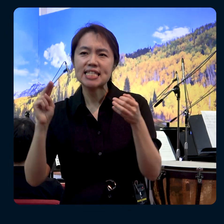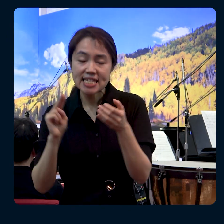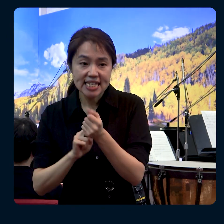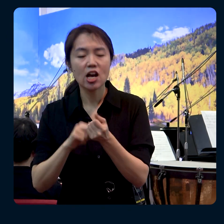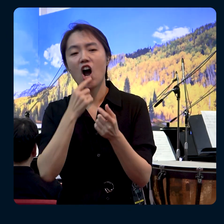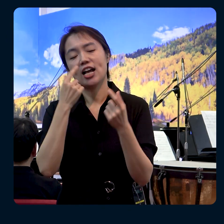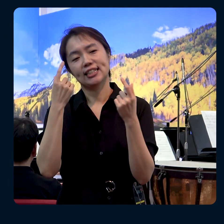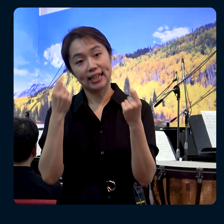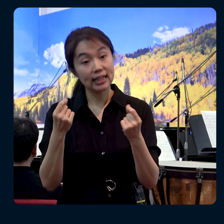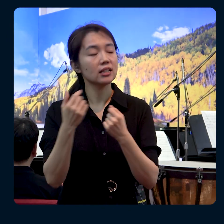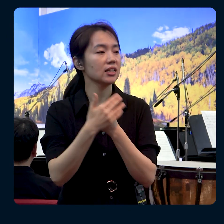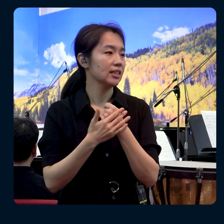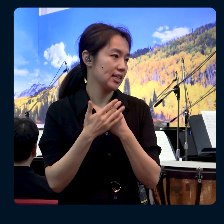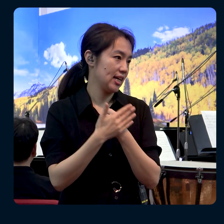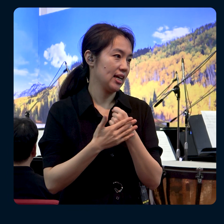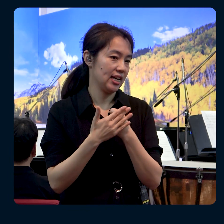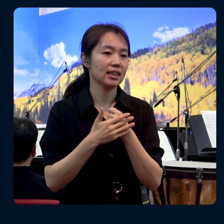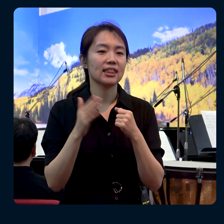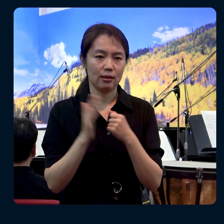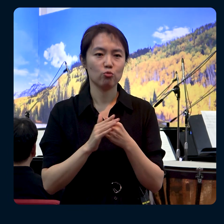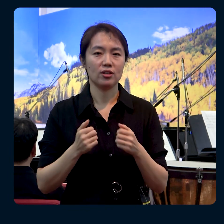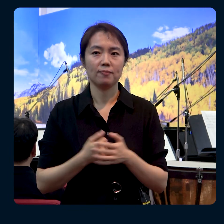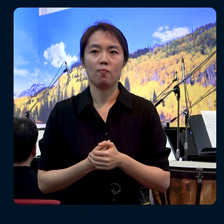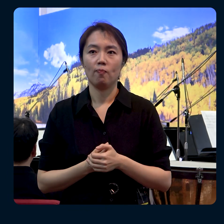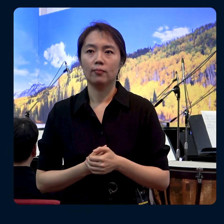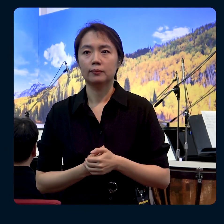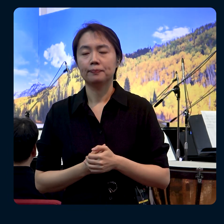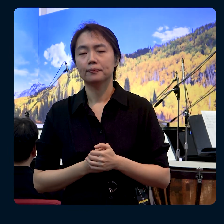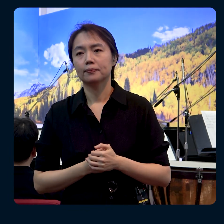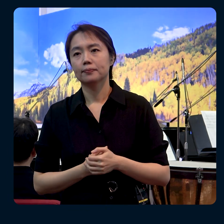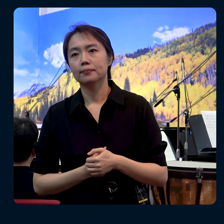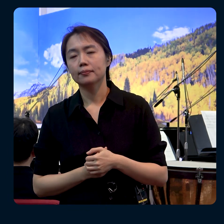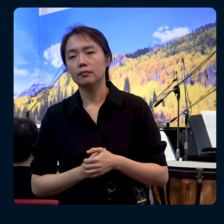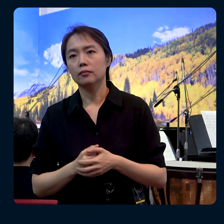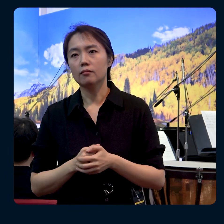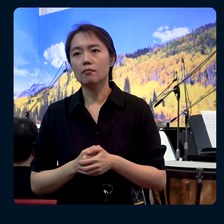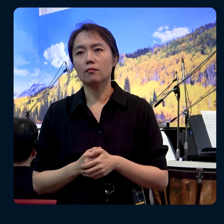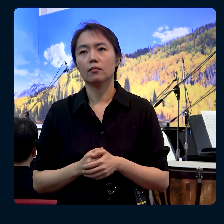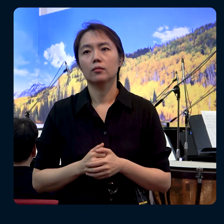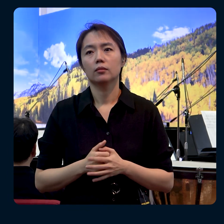그렇다. 예, 십자가의 역사로 이루어지는 은혜이기 때문에 그렇다.